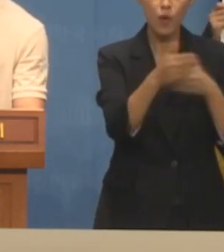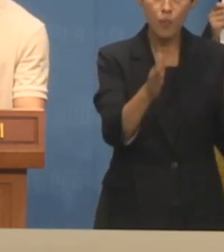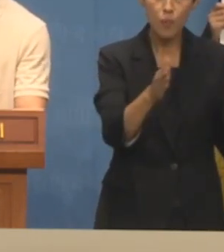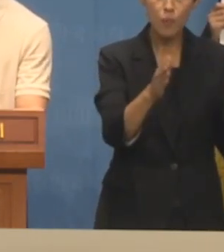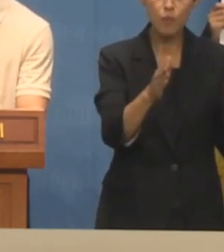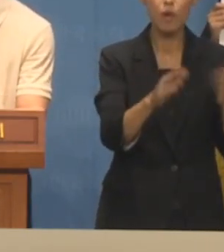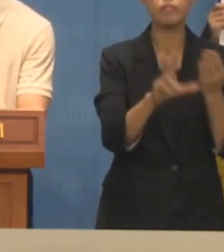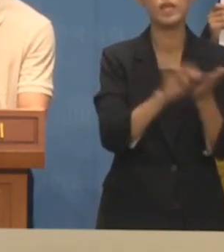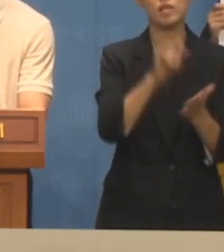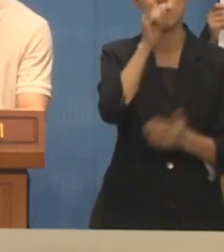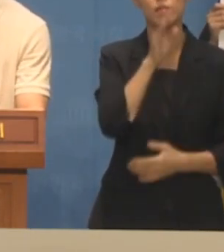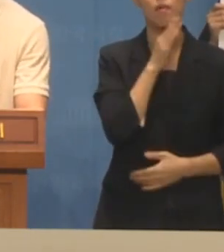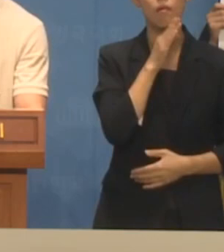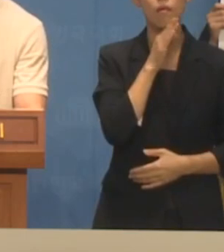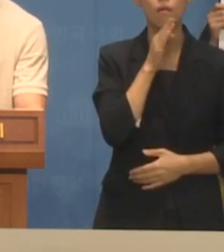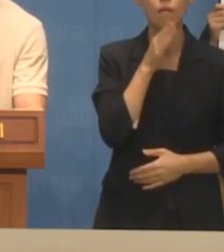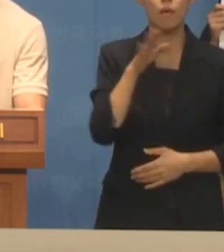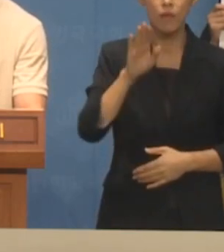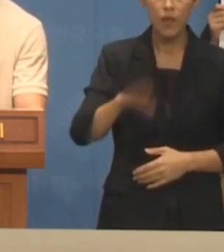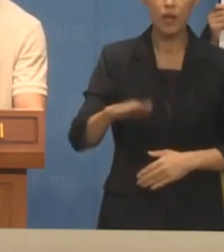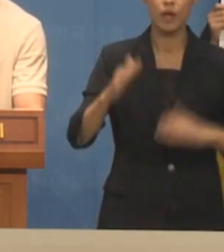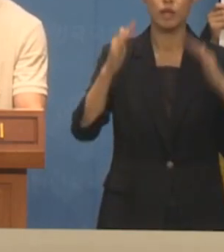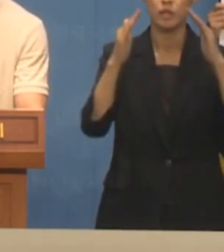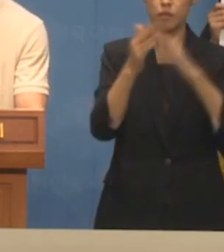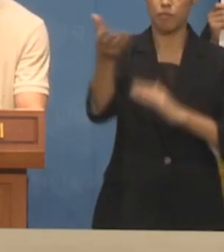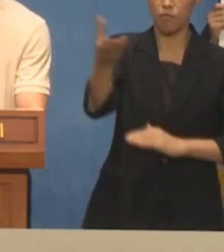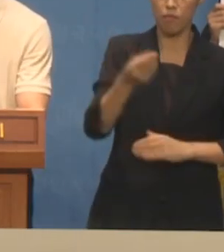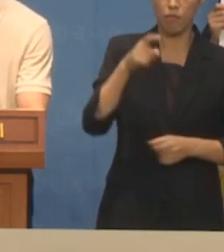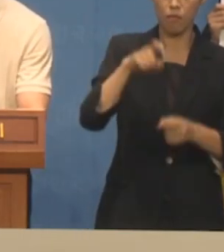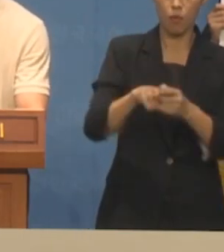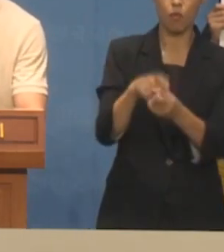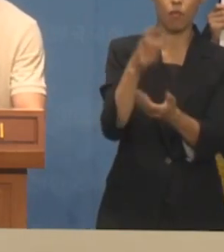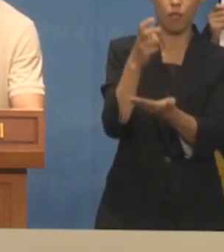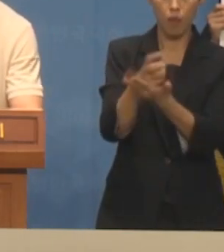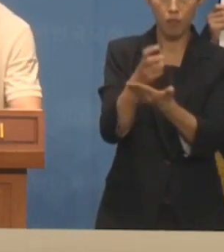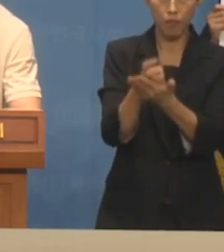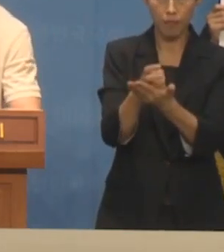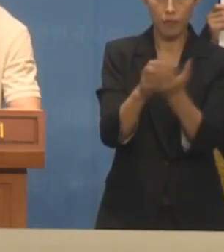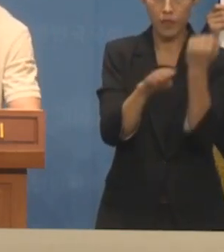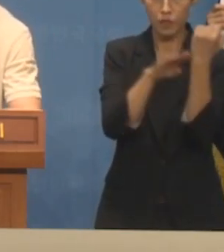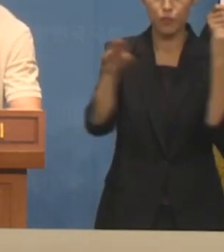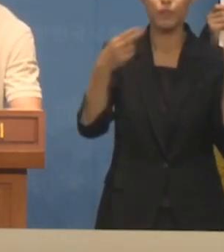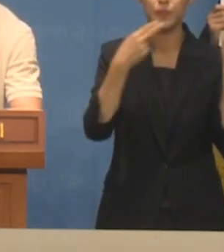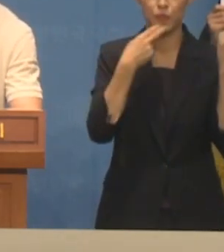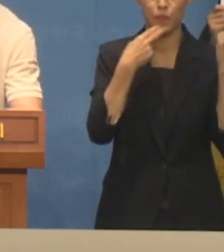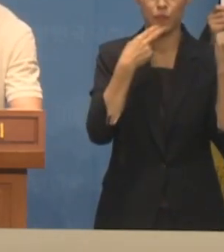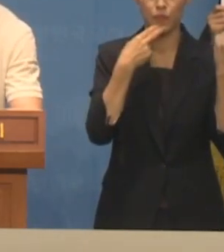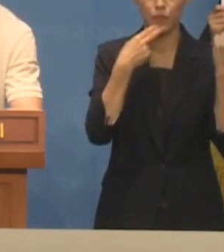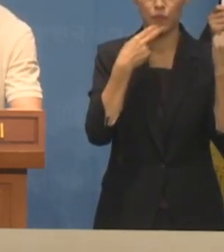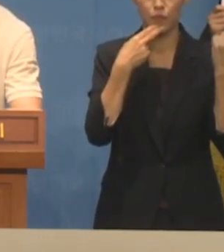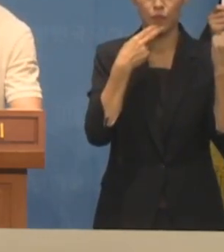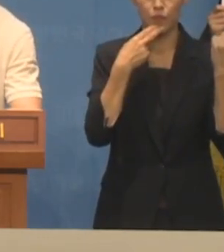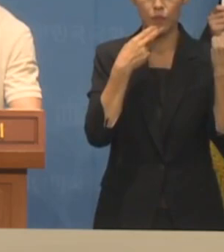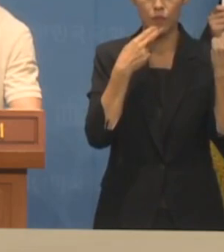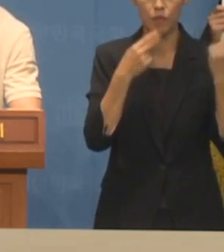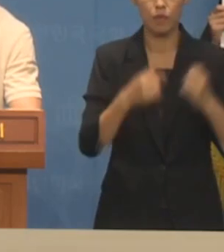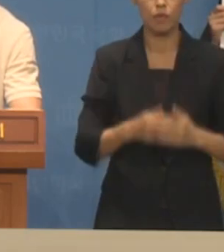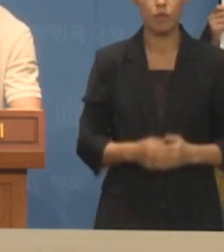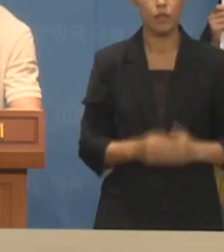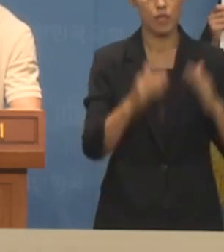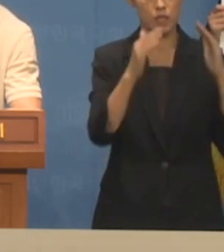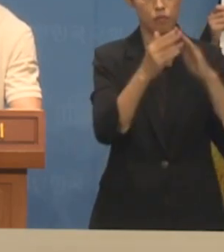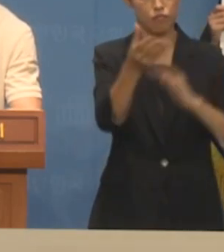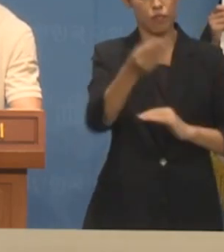하지만 현행 제도에서는 주택 임대를 위한 법적 그리고 물리적 기준이 없어서 위반 건축물조차 임대하는데 그 어떠한 제약도